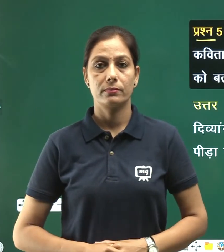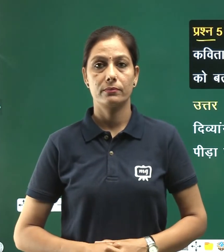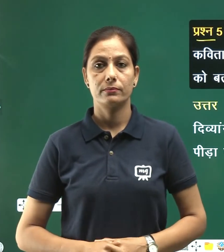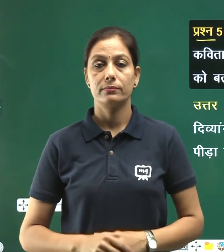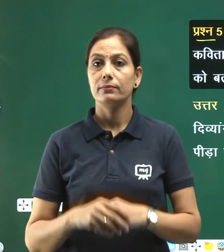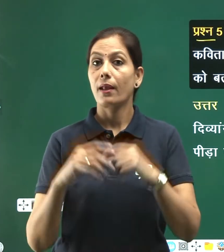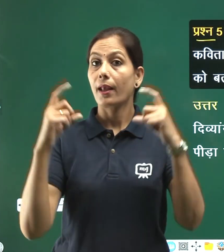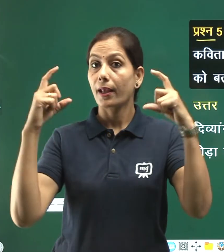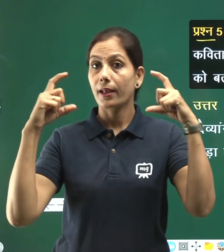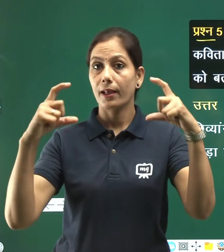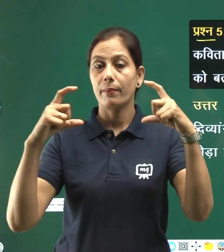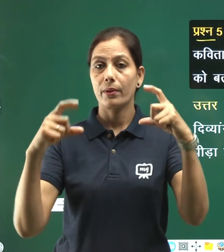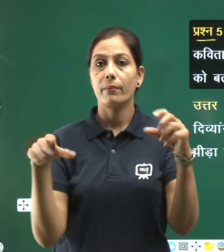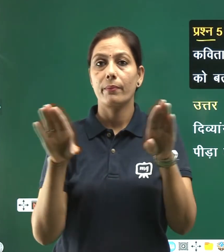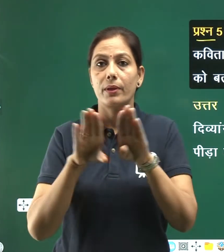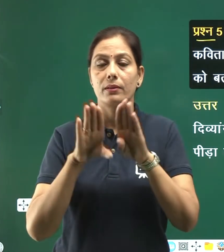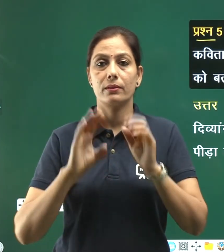कैमरे में बंद